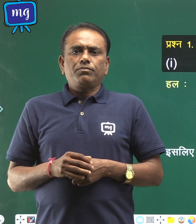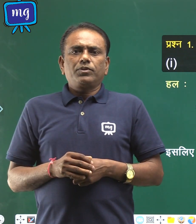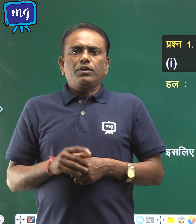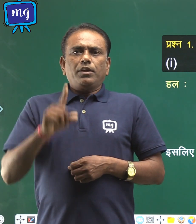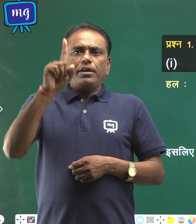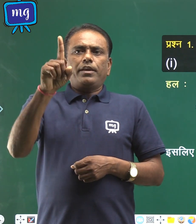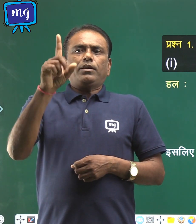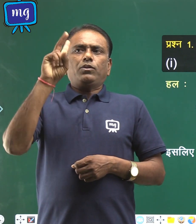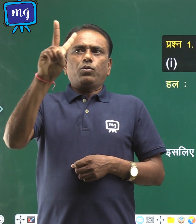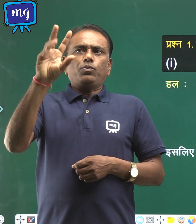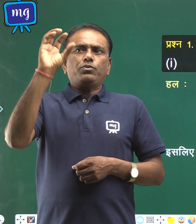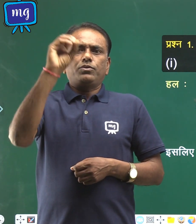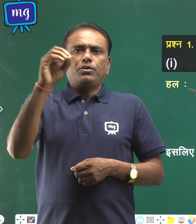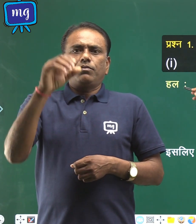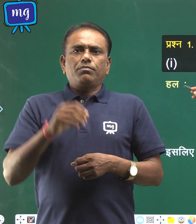120।